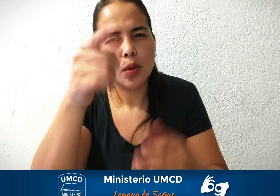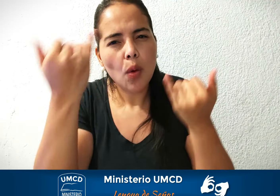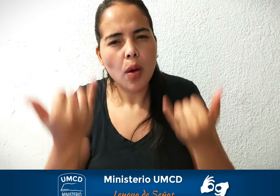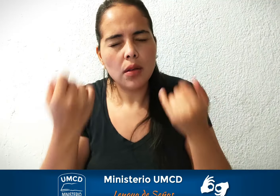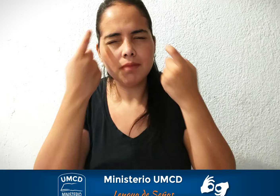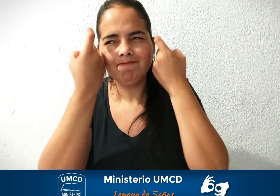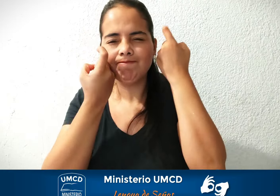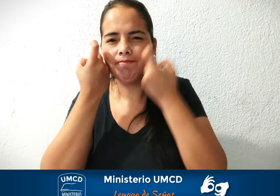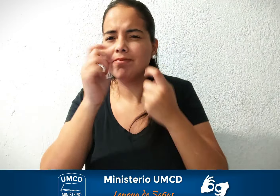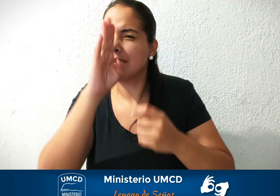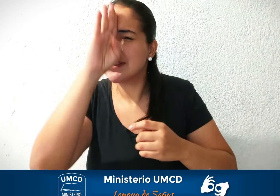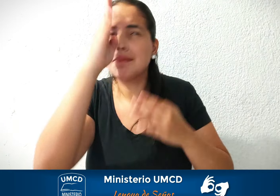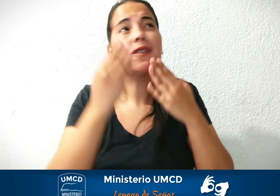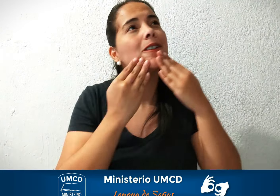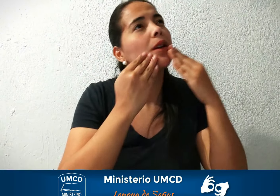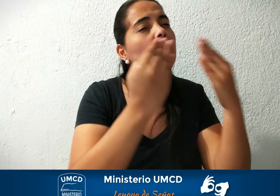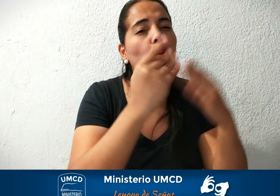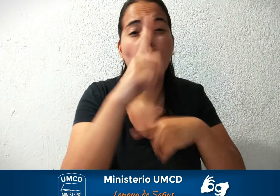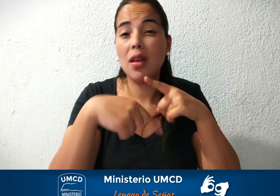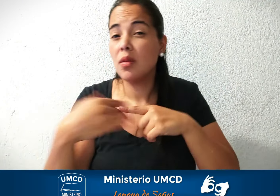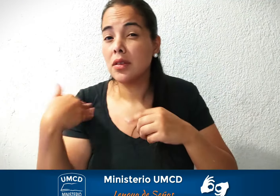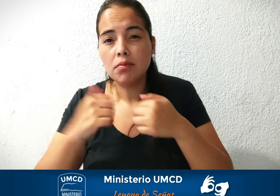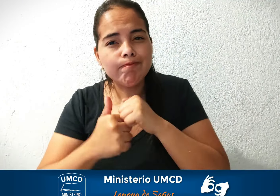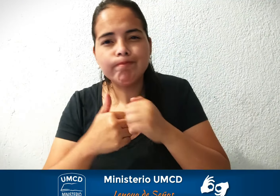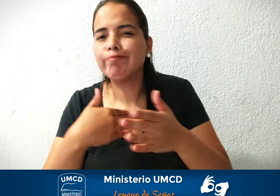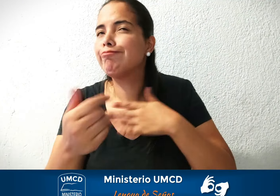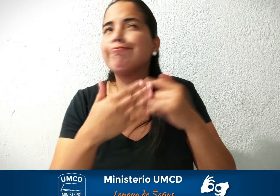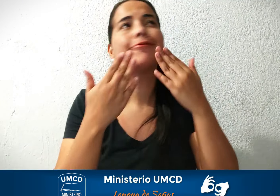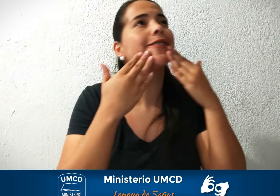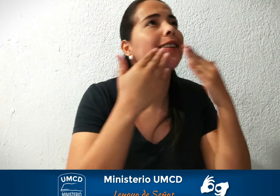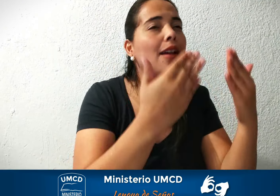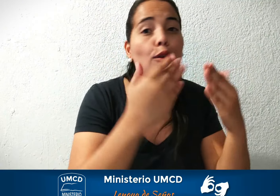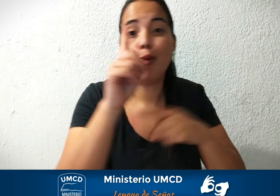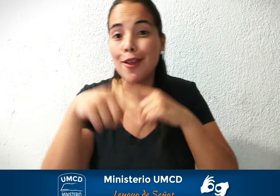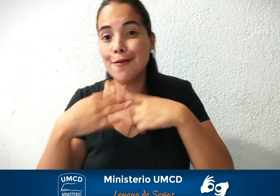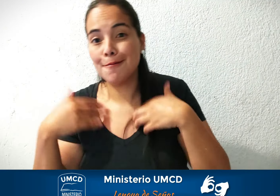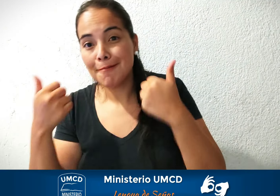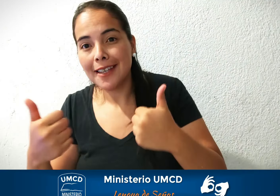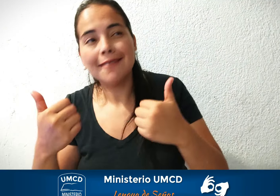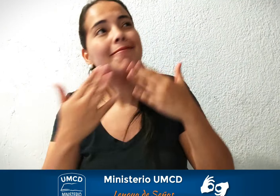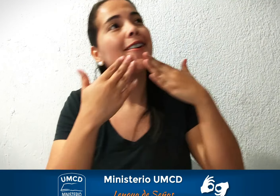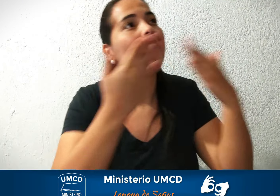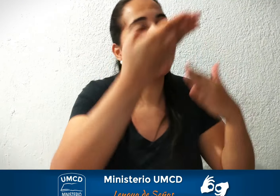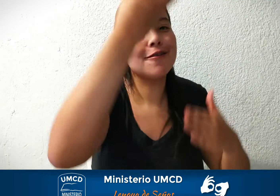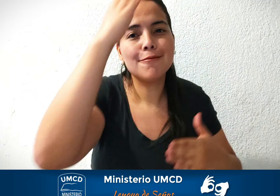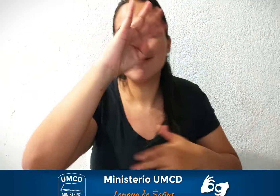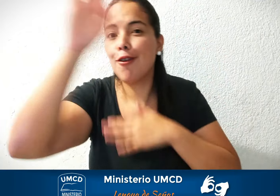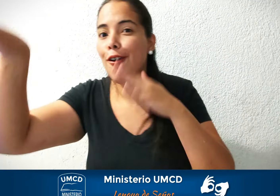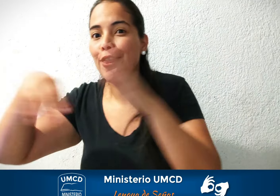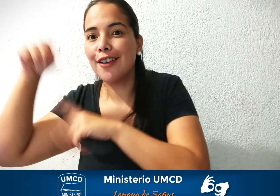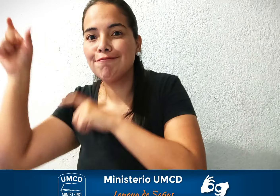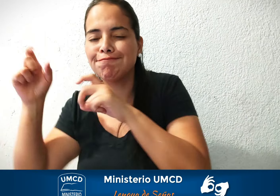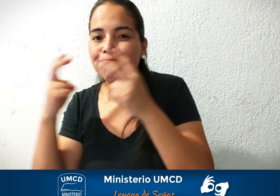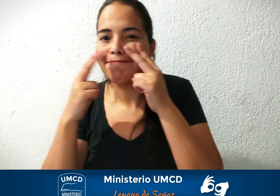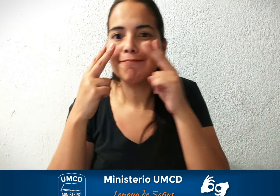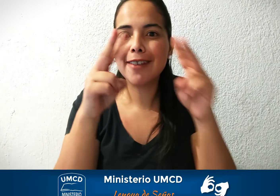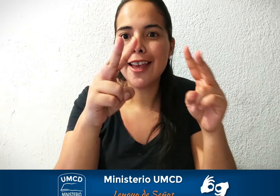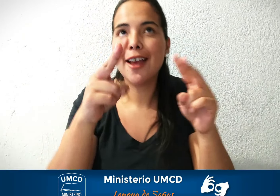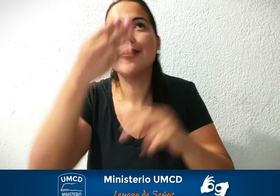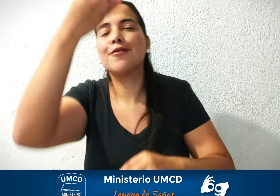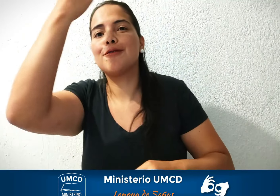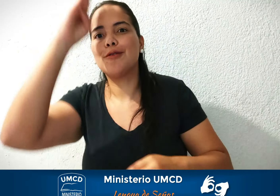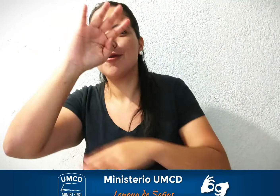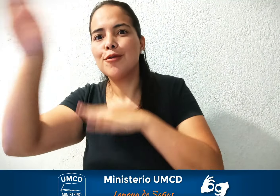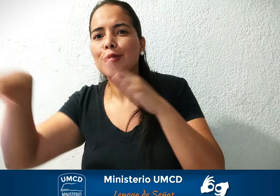tiempo a vivir dándole gloria a Él y a ser instrumentos para que las personas vean su